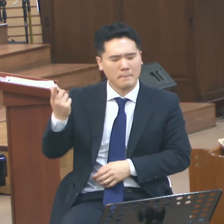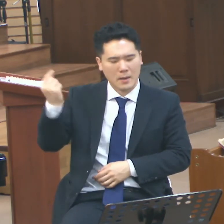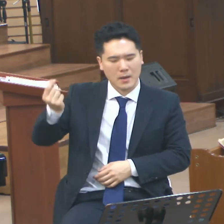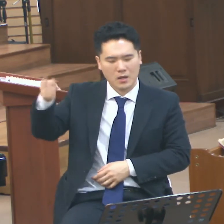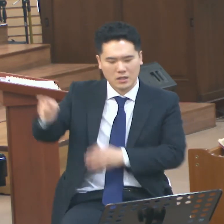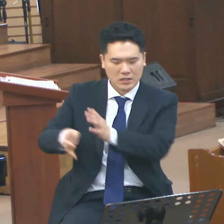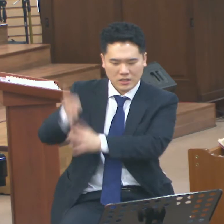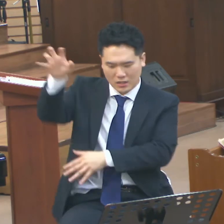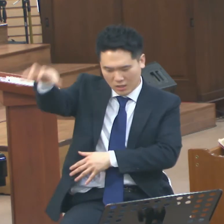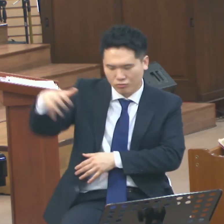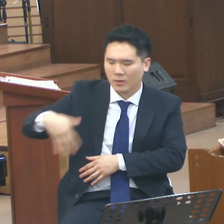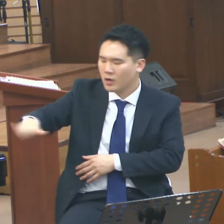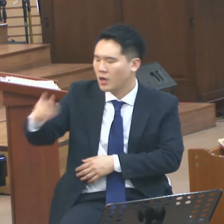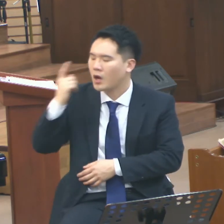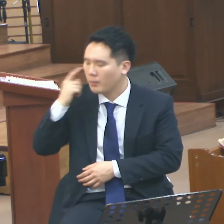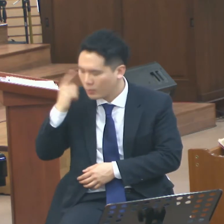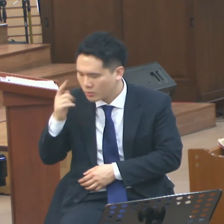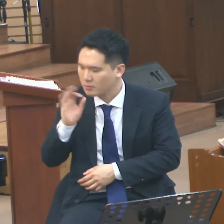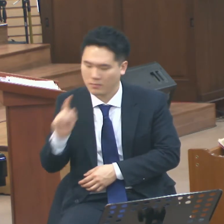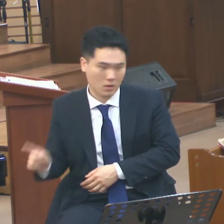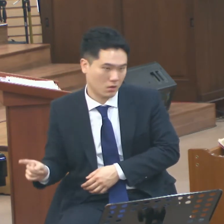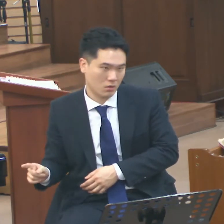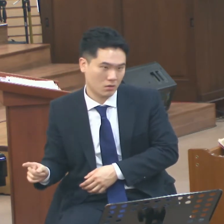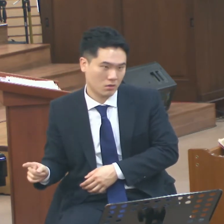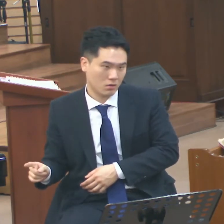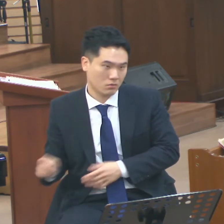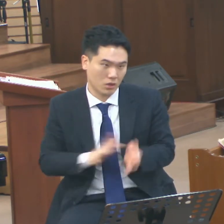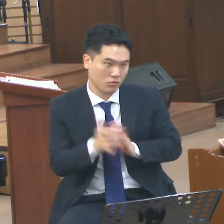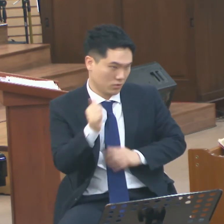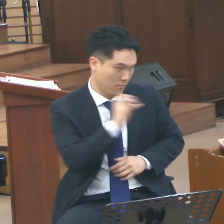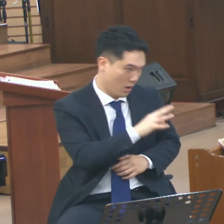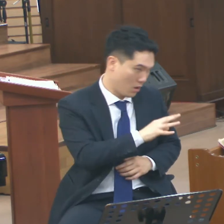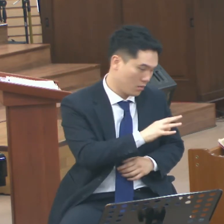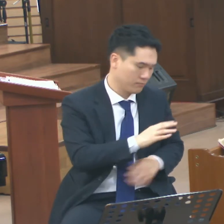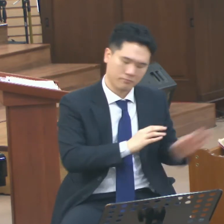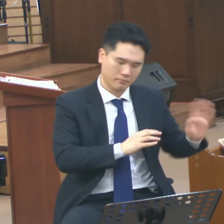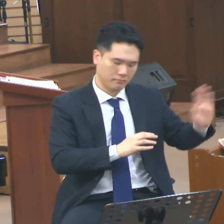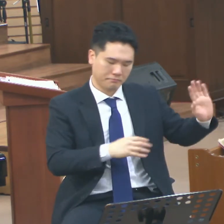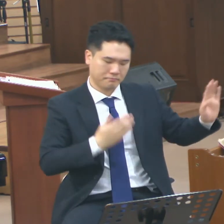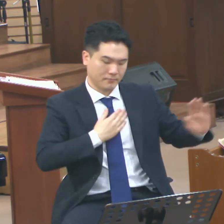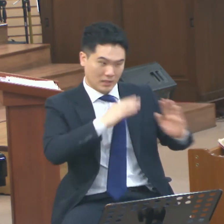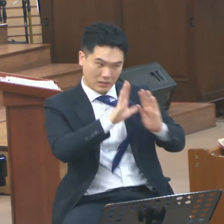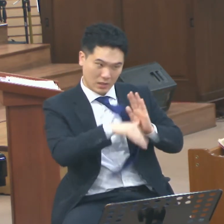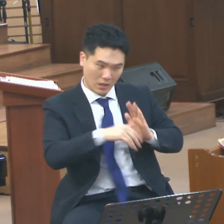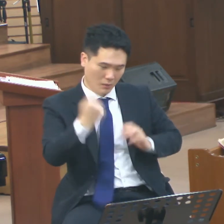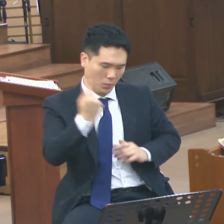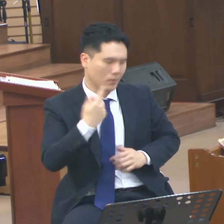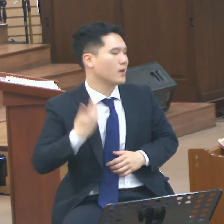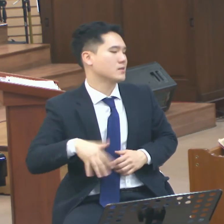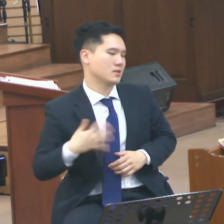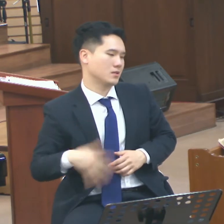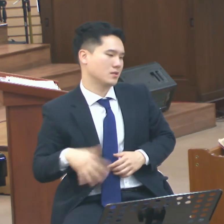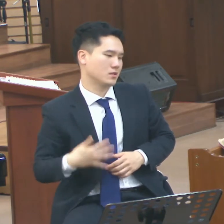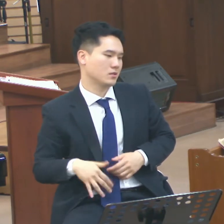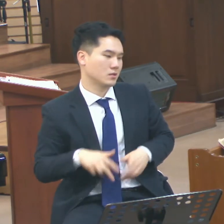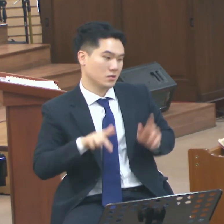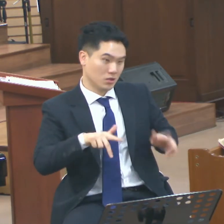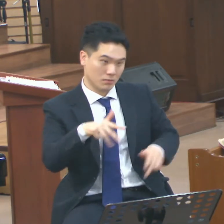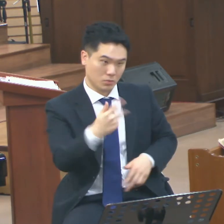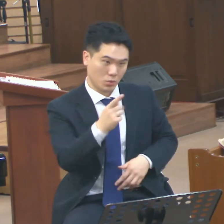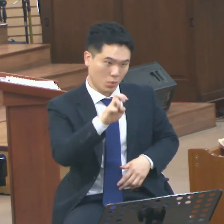죽음과 늘 관련이 있어요. 내 때는 아직 이르지 아니했다. 초막절이니까 6월절이 6개월 정도